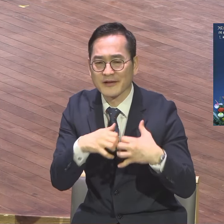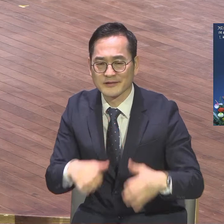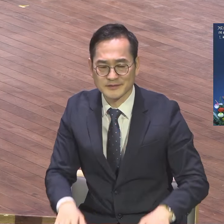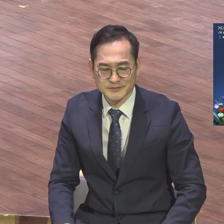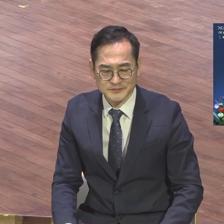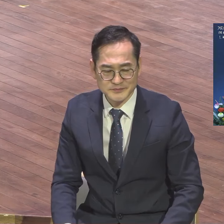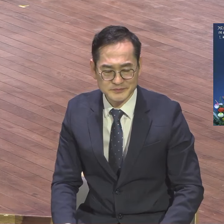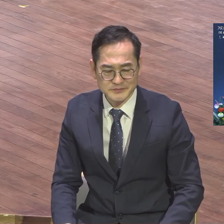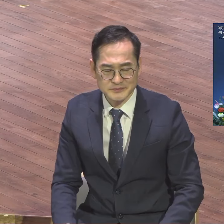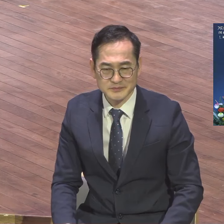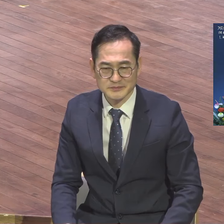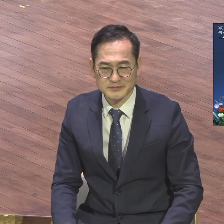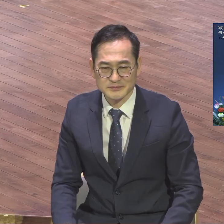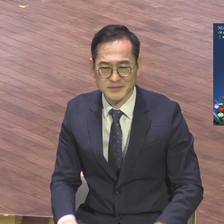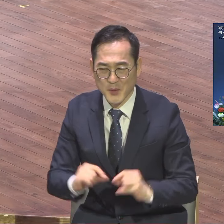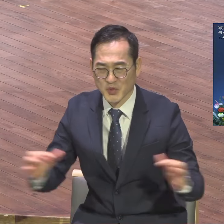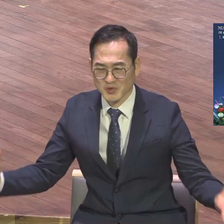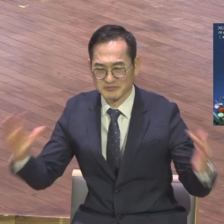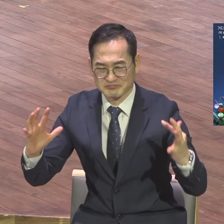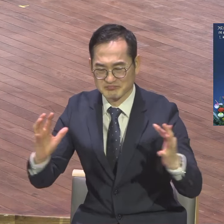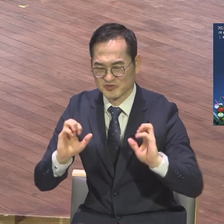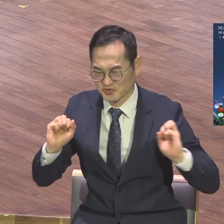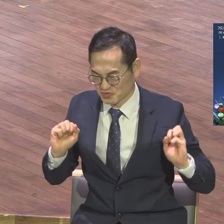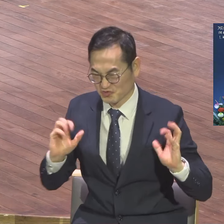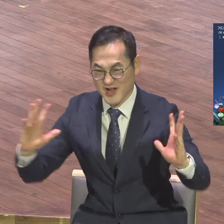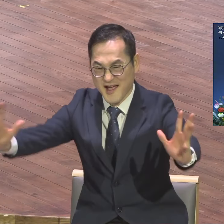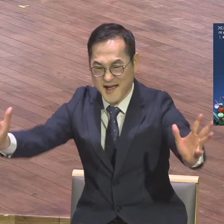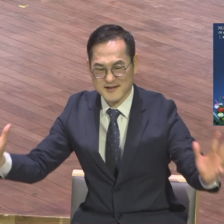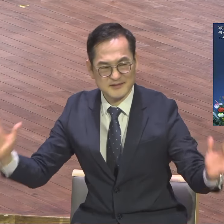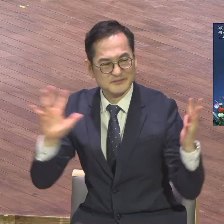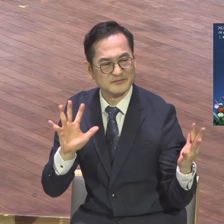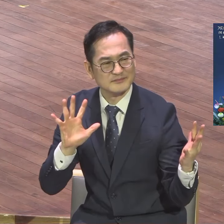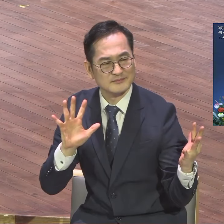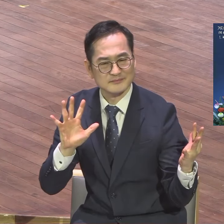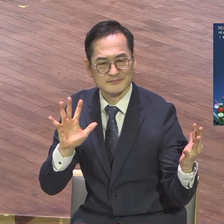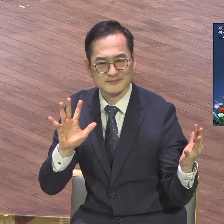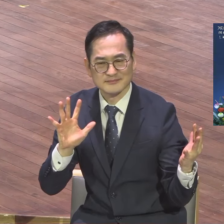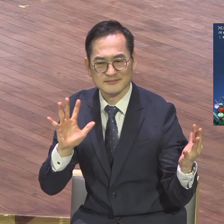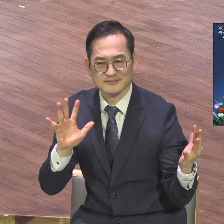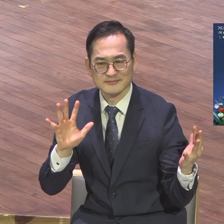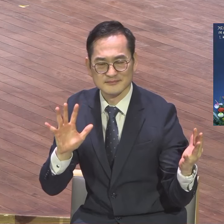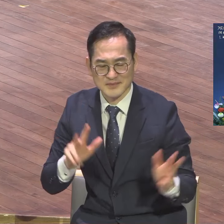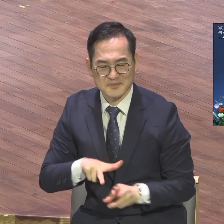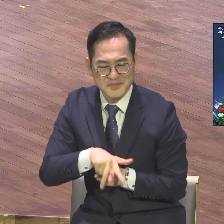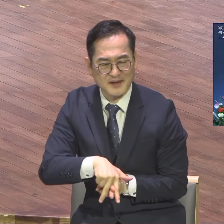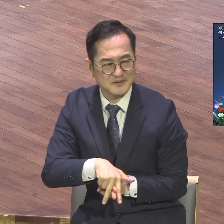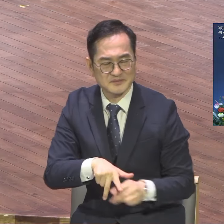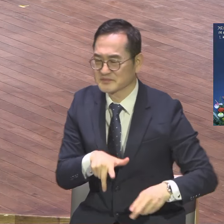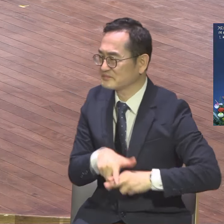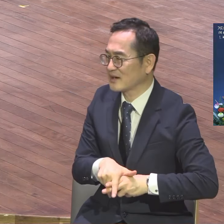딱 마주보고 있잖아요. 이렇게 서로 쳐다보면서 서로 작전을 짜고 있잖아요.